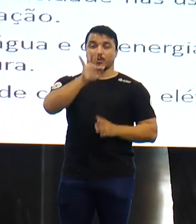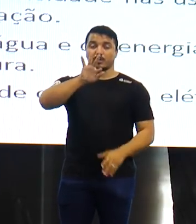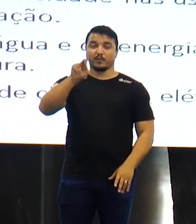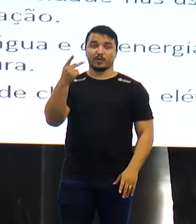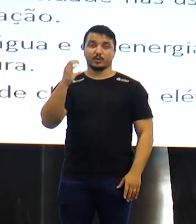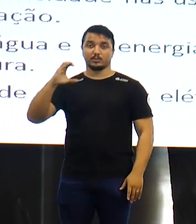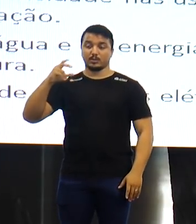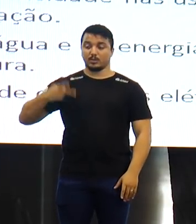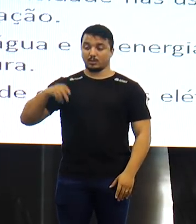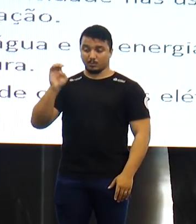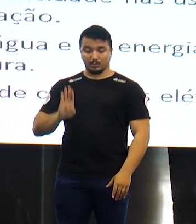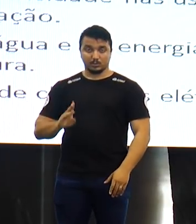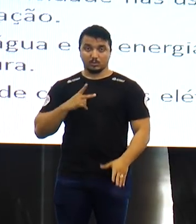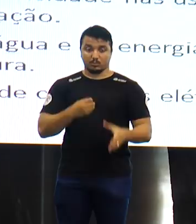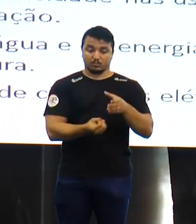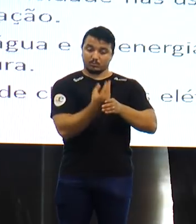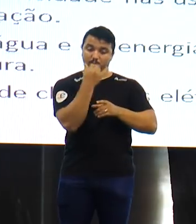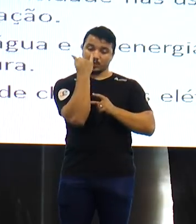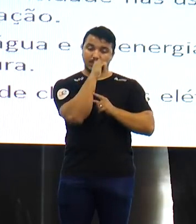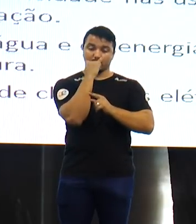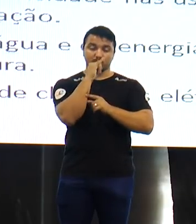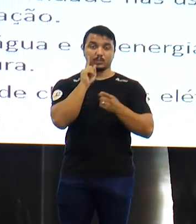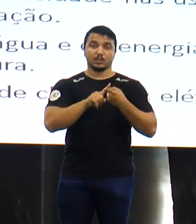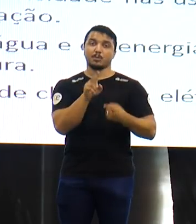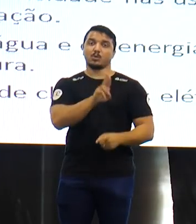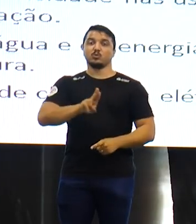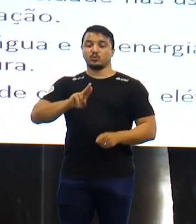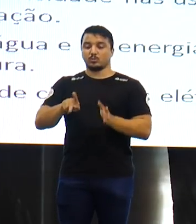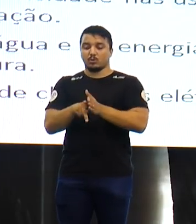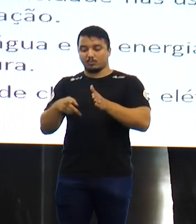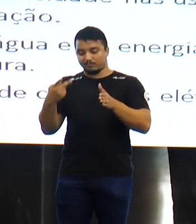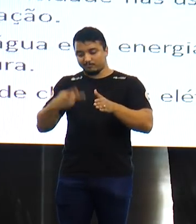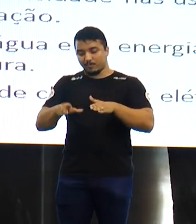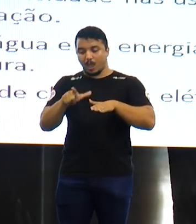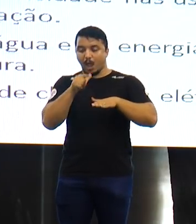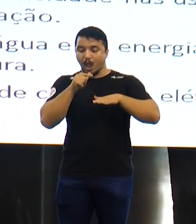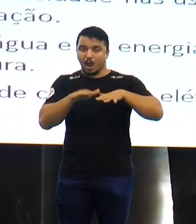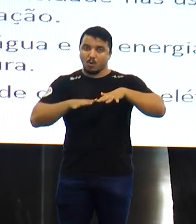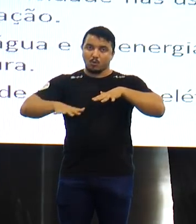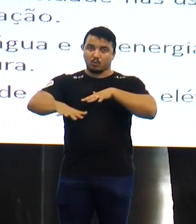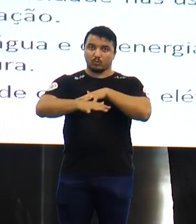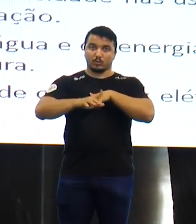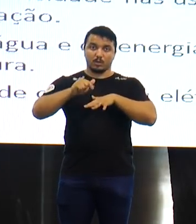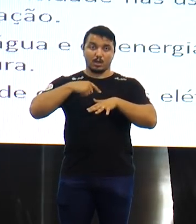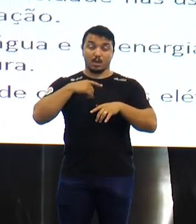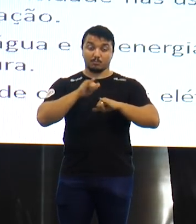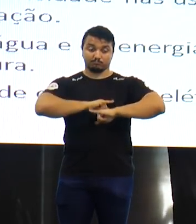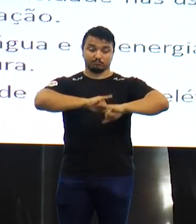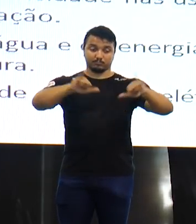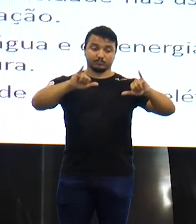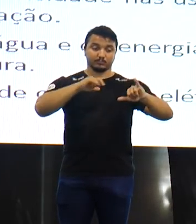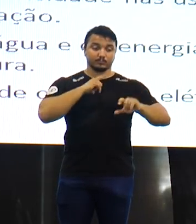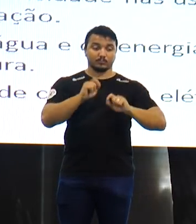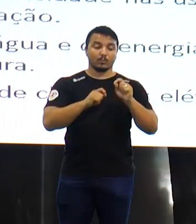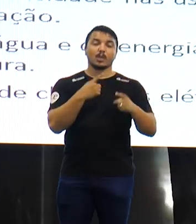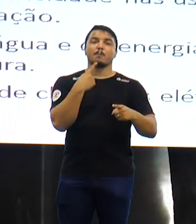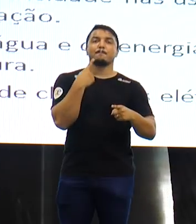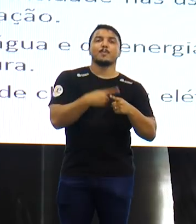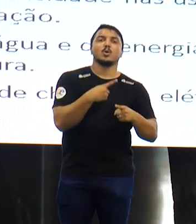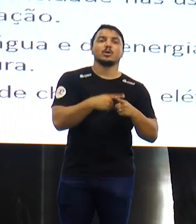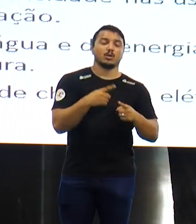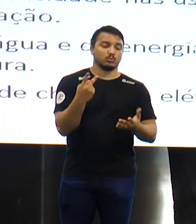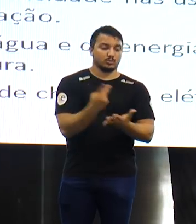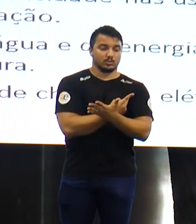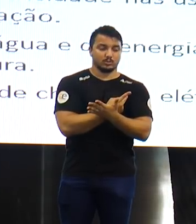entre a produção de eletricidade e o uso de recursos hídricos, que foi estabelecida por essa manchete, ela se justifica pelo